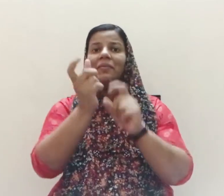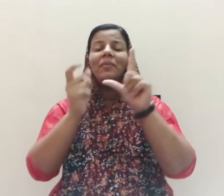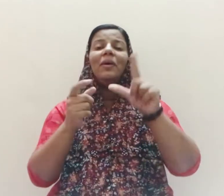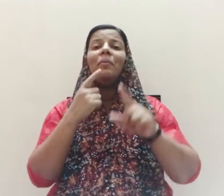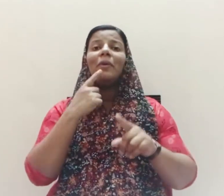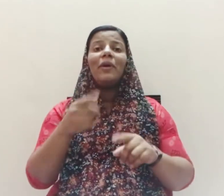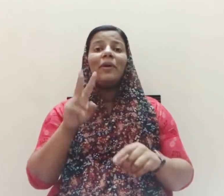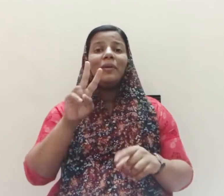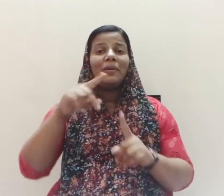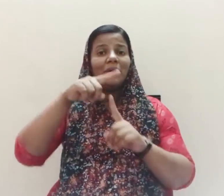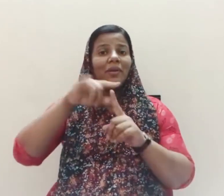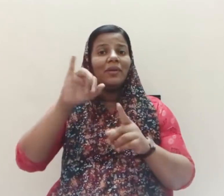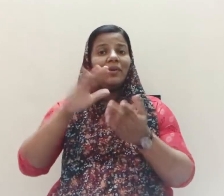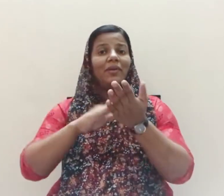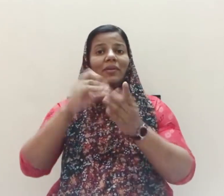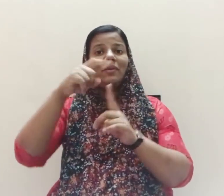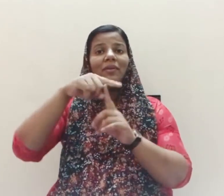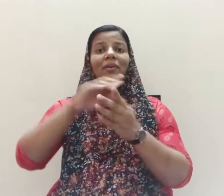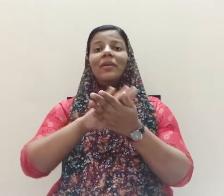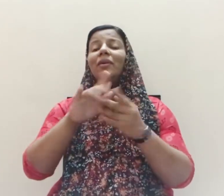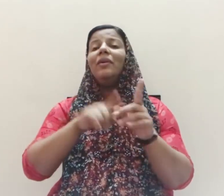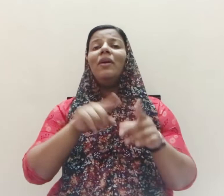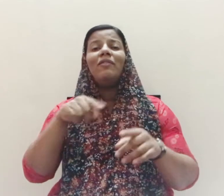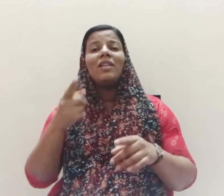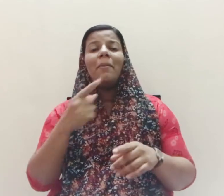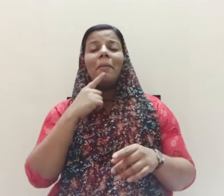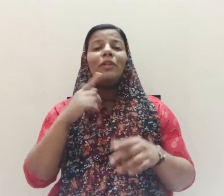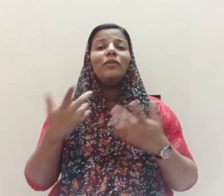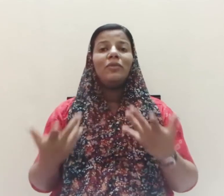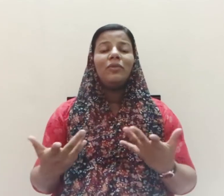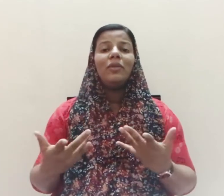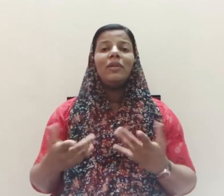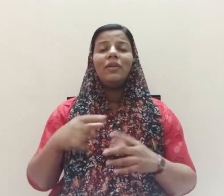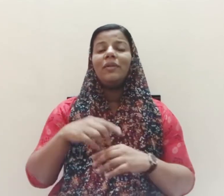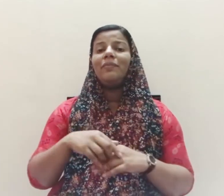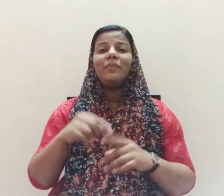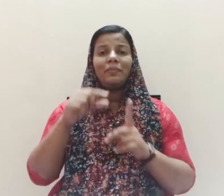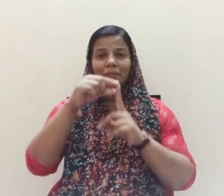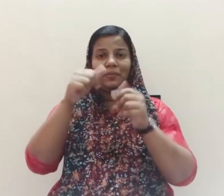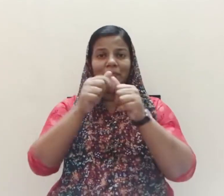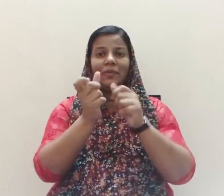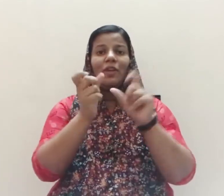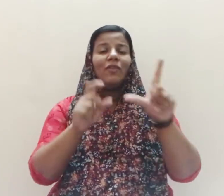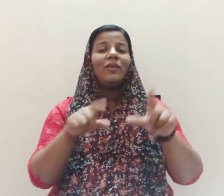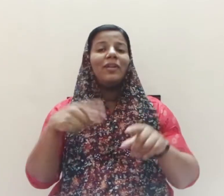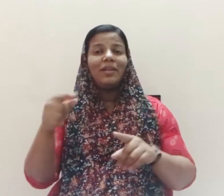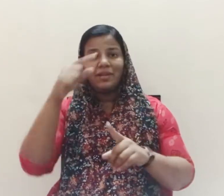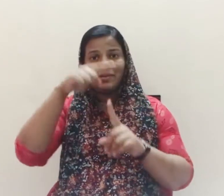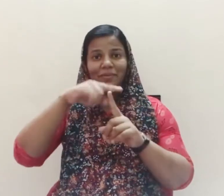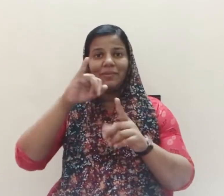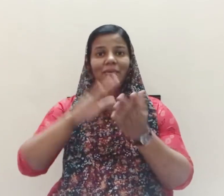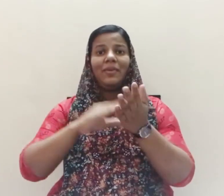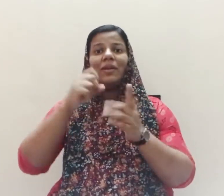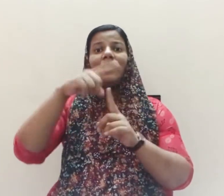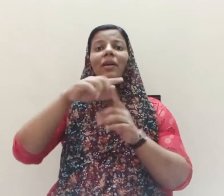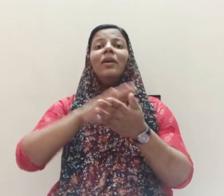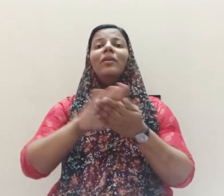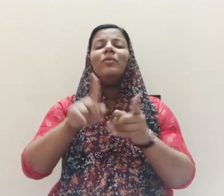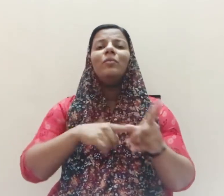തിമോത്തി ചാപ്റ്റർ നമ്പർ 2:1 അപ്പോസ്തലൻ തിമോത്തിയോട് പറഞ്ഞു, തിമോത്തി നീ ദൈവകൃപയിൽ ശക്തിപ്പെടണം.